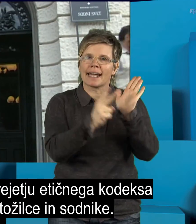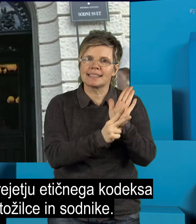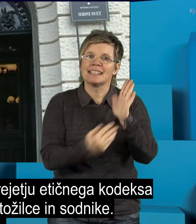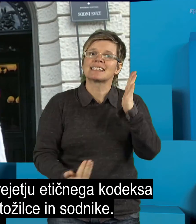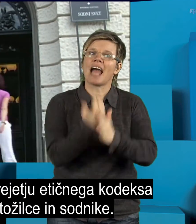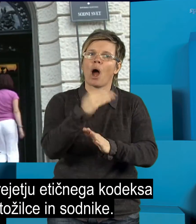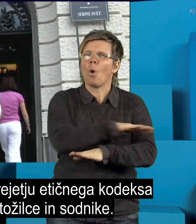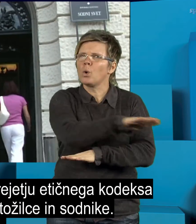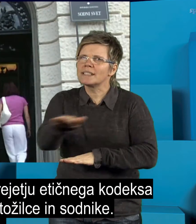sodnike.